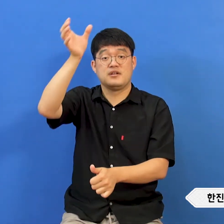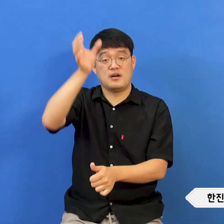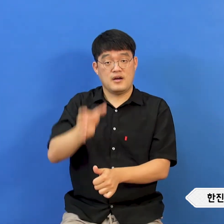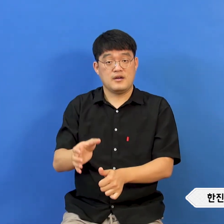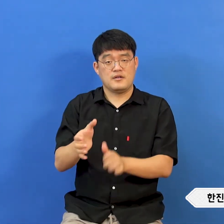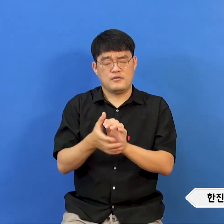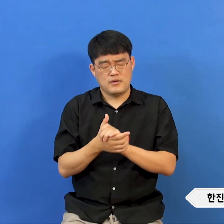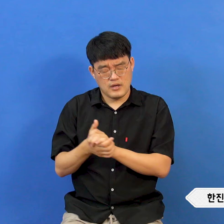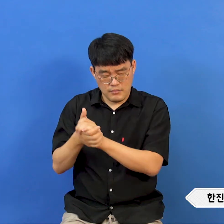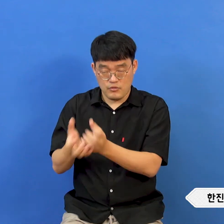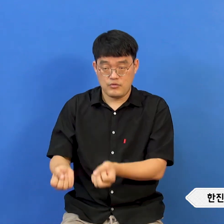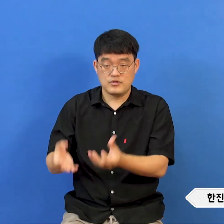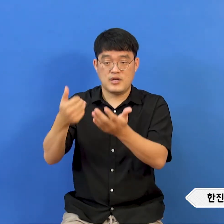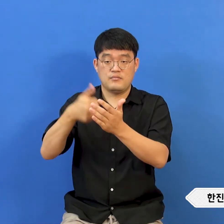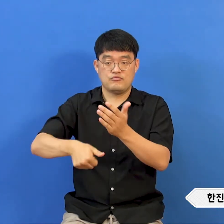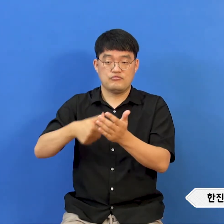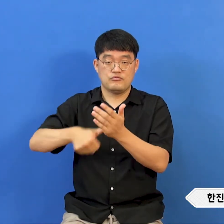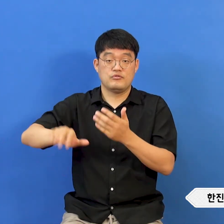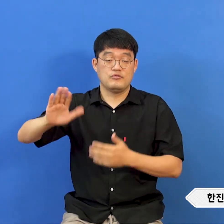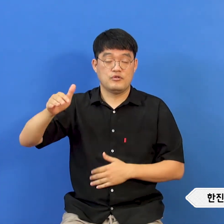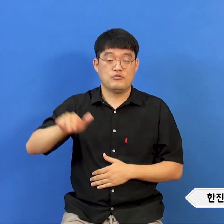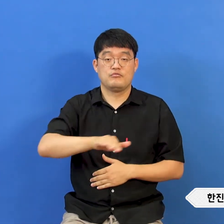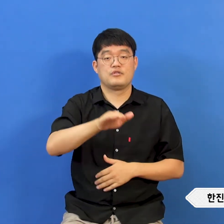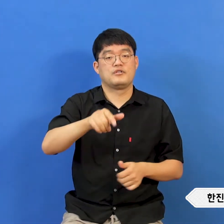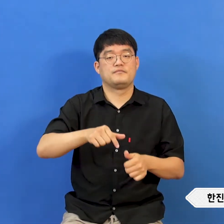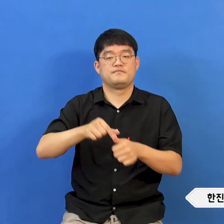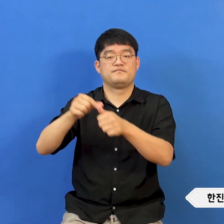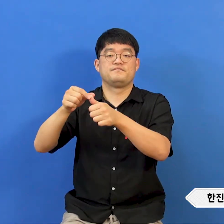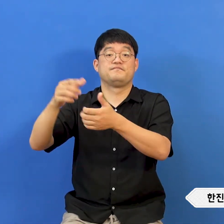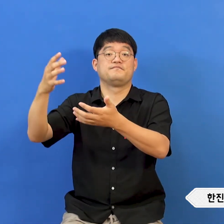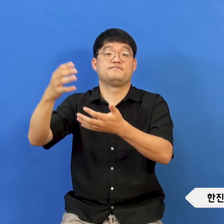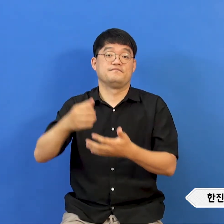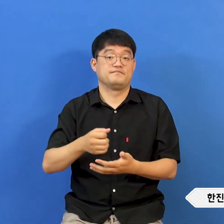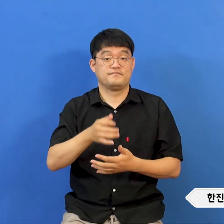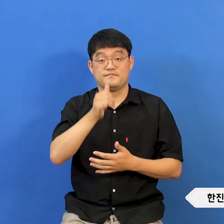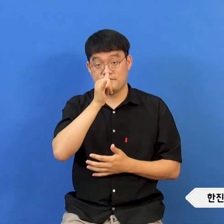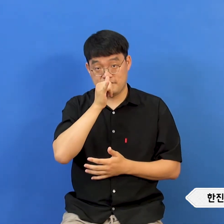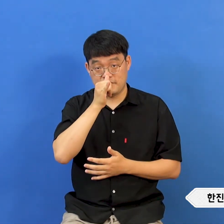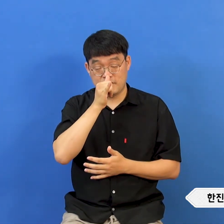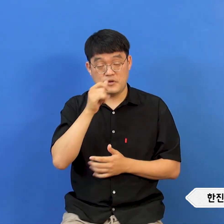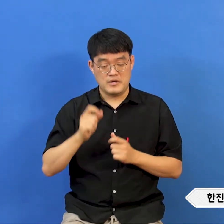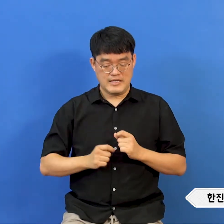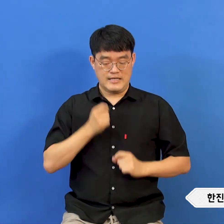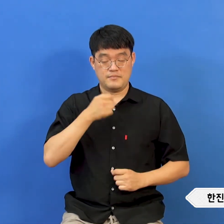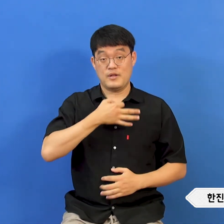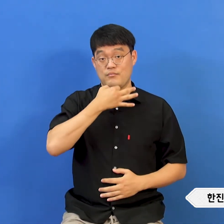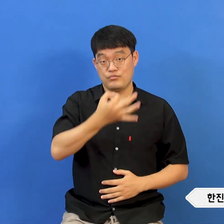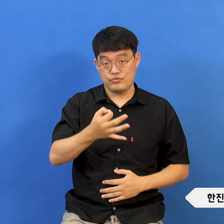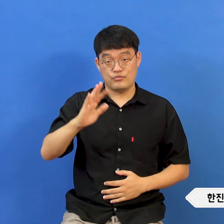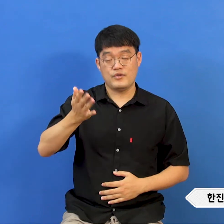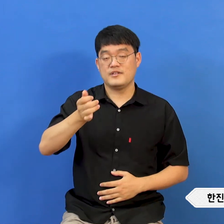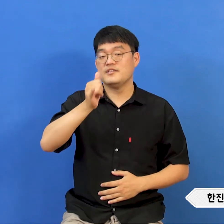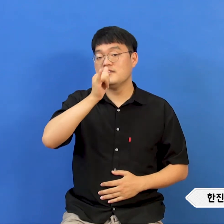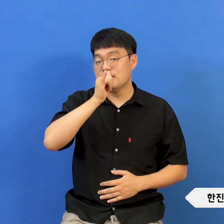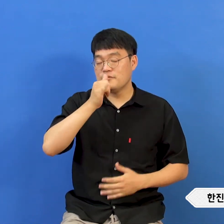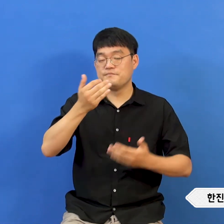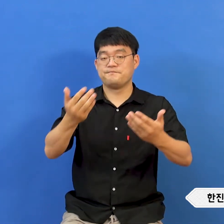제물이 되게 하심으로 우리가 구원을 얻을 수 있도록, 칭의를 얻을 수 있도록